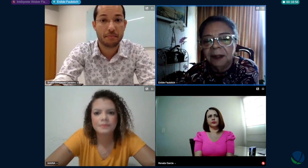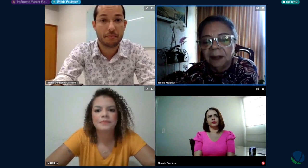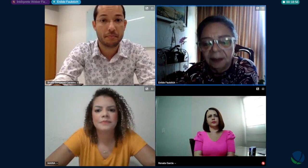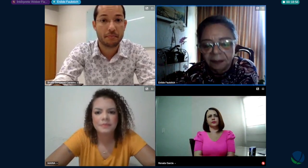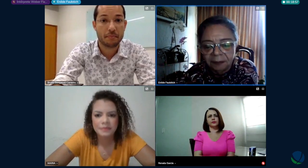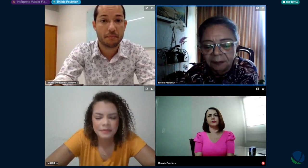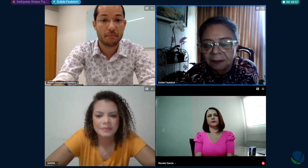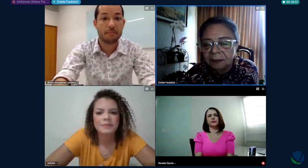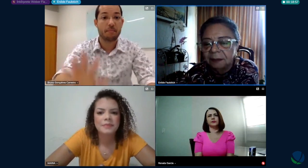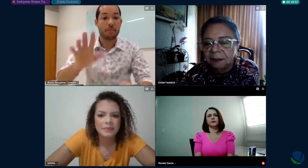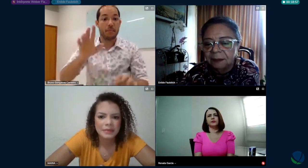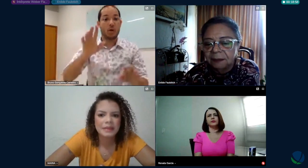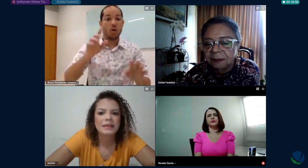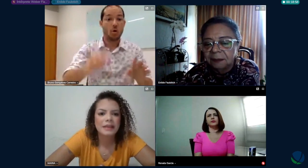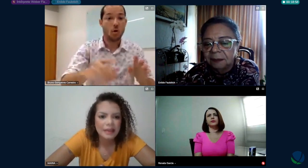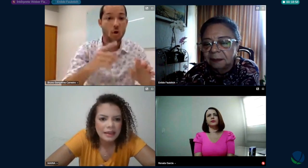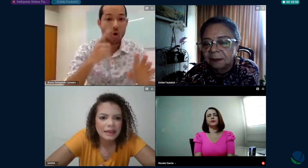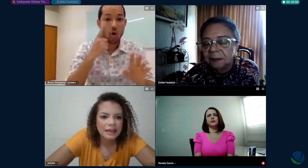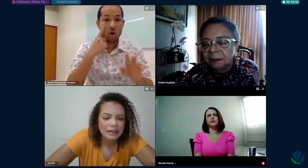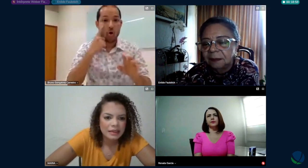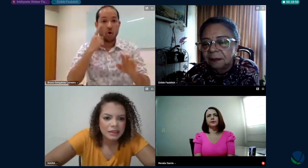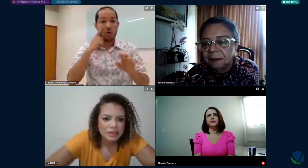Ah, aí tá.